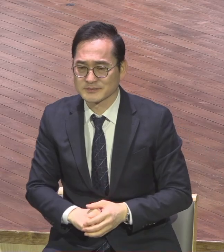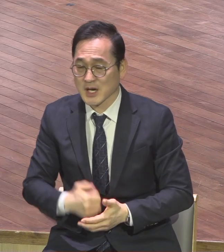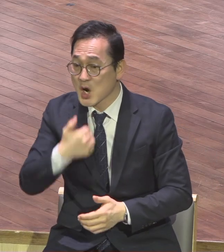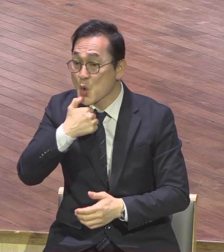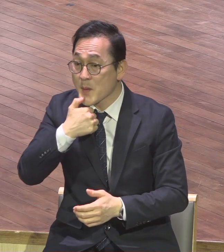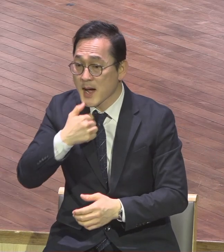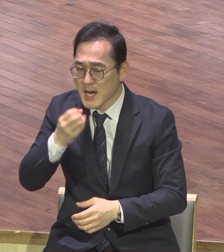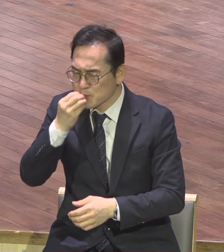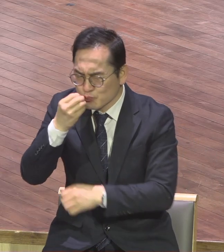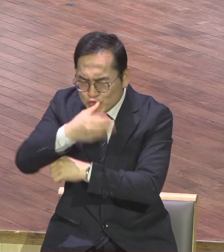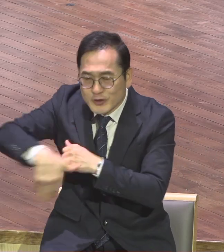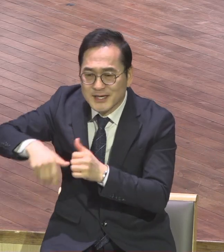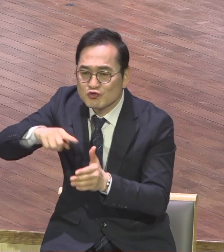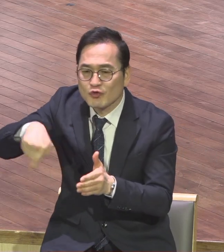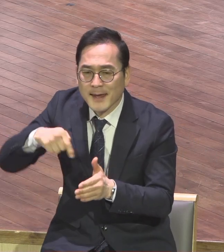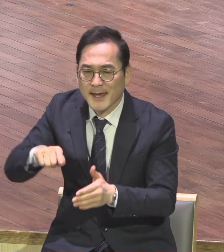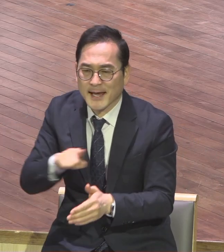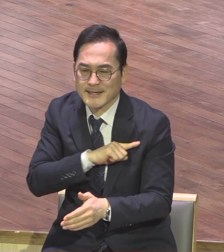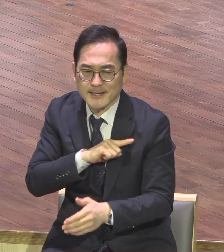뭐냐?